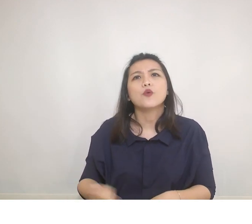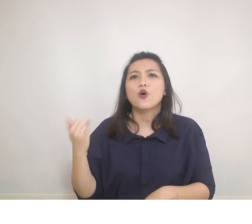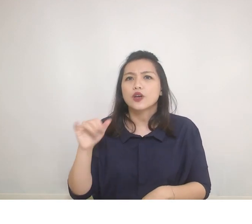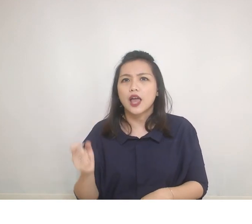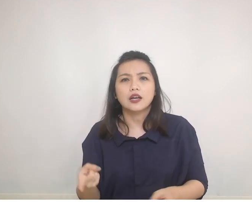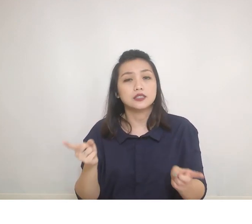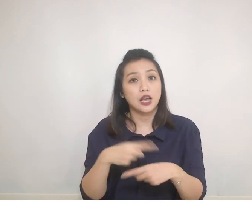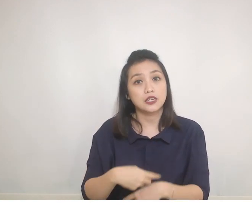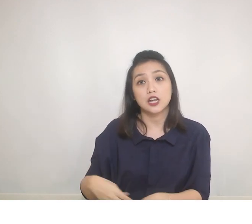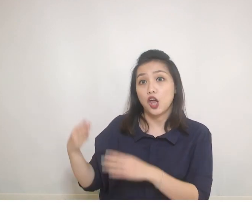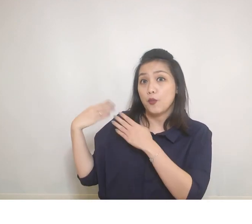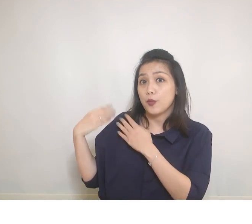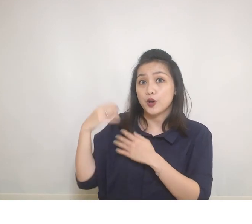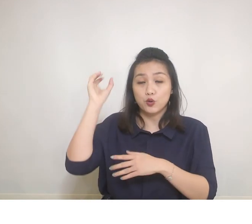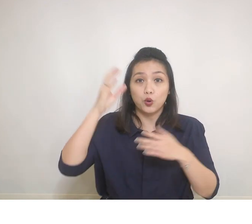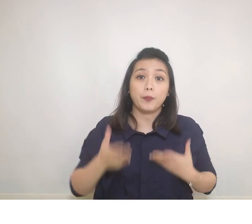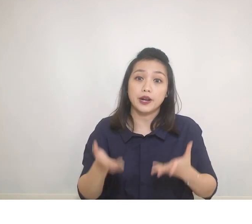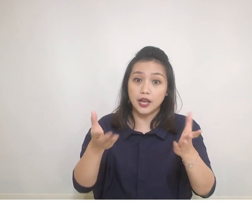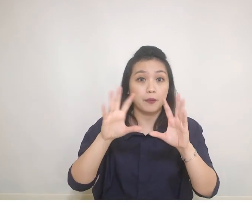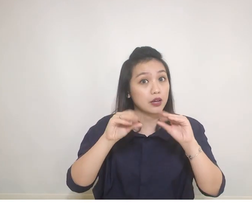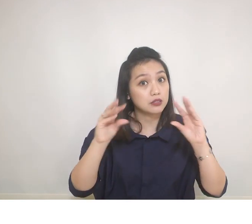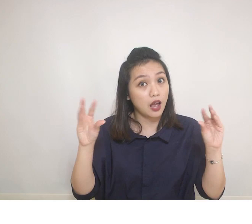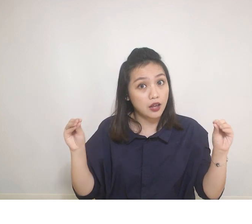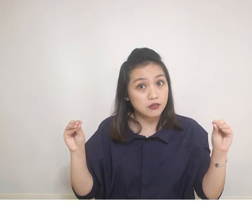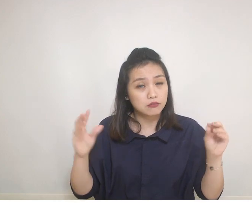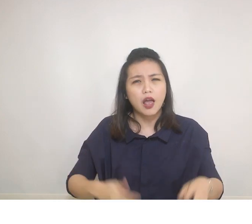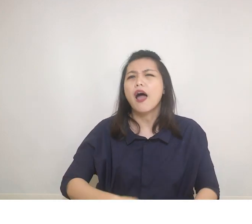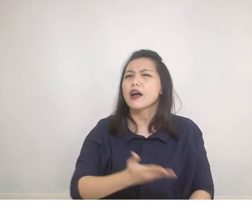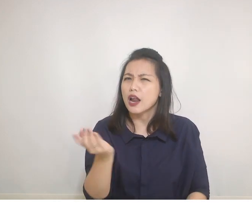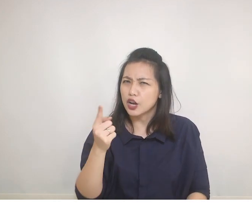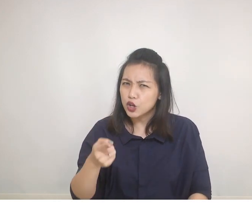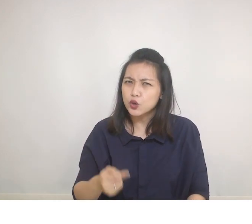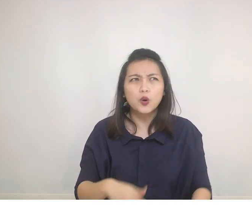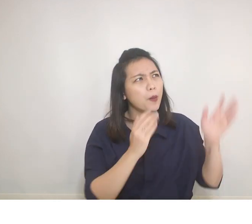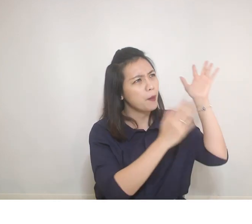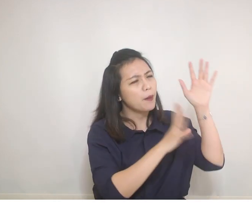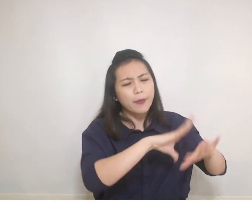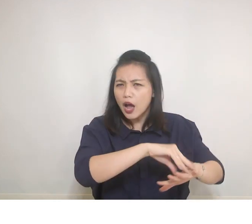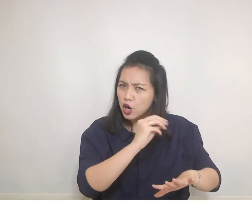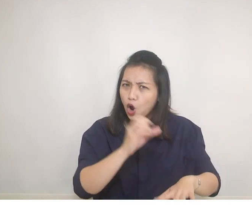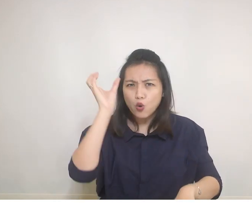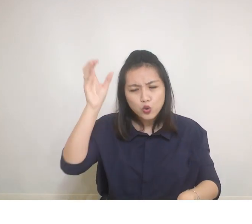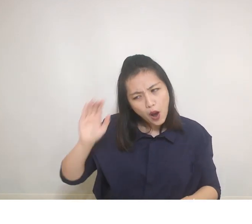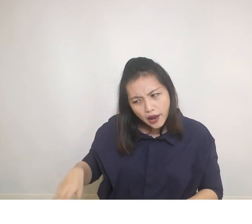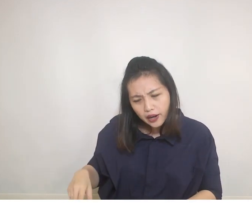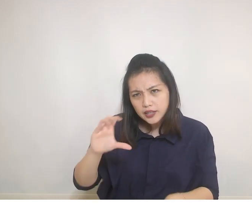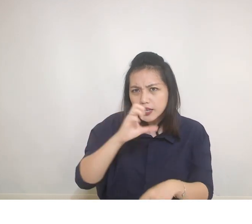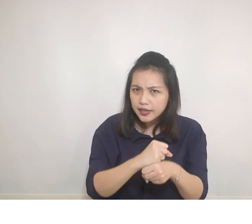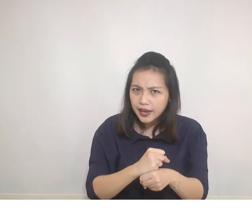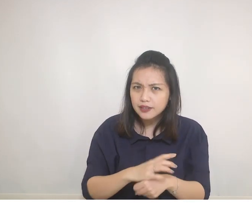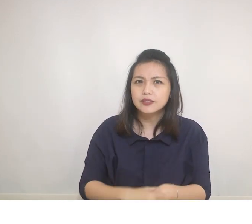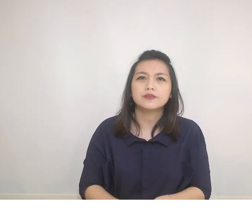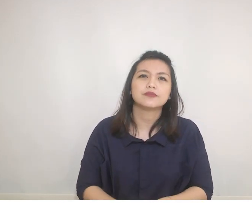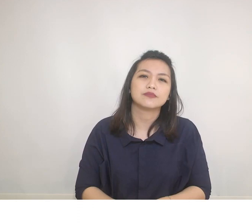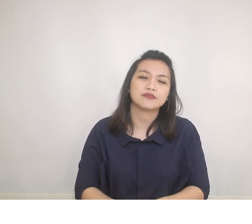anggap. Betul. Kerja keras kalian tetap ada hasilnya. Uang yang diminta dan dirindukan